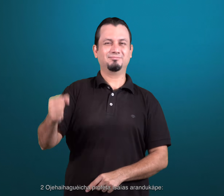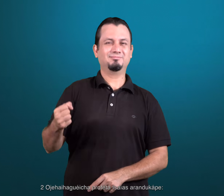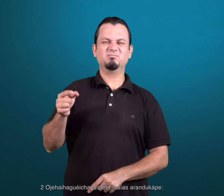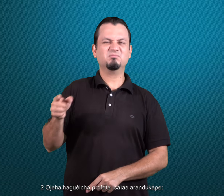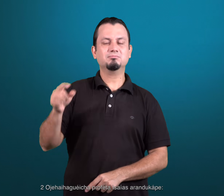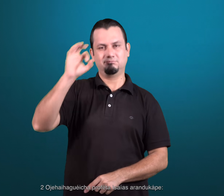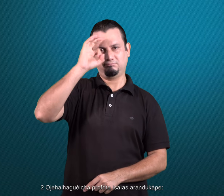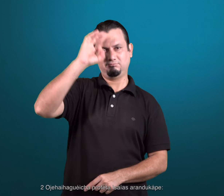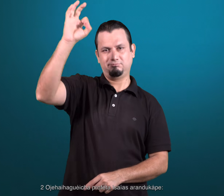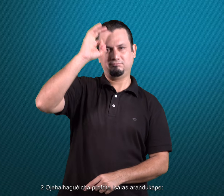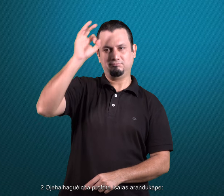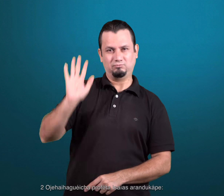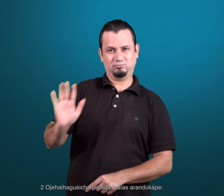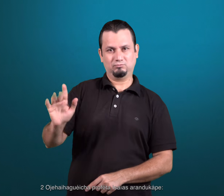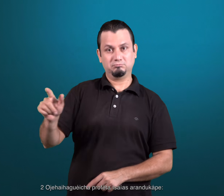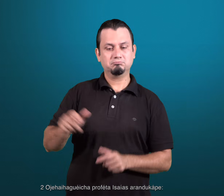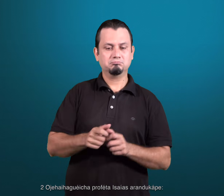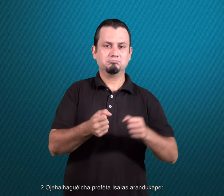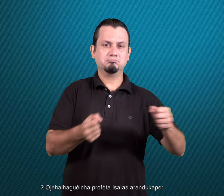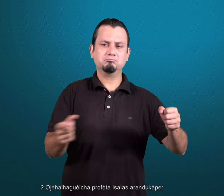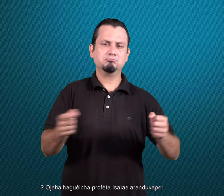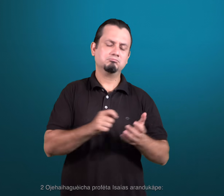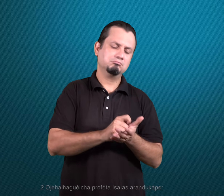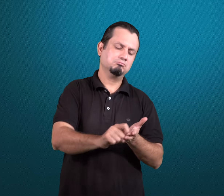Ojehaihaguéicha profeta Isaías arandukápe.